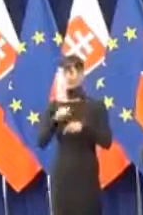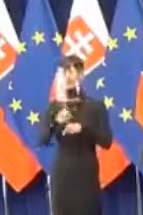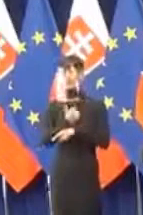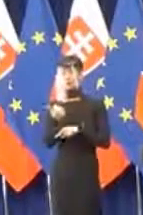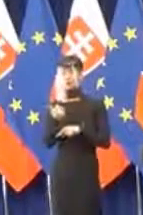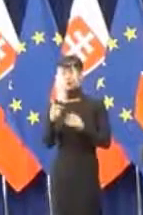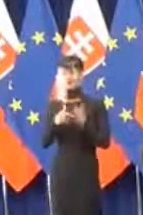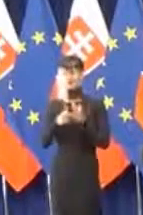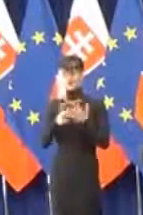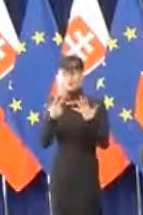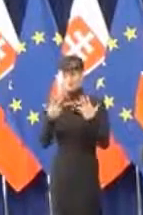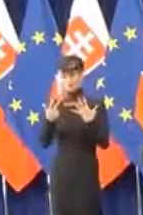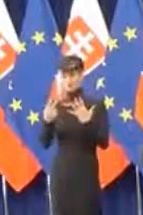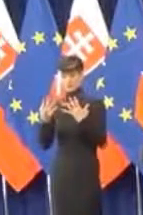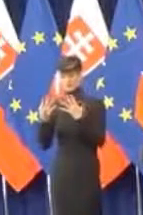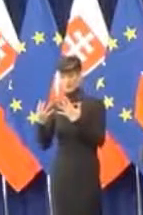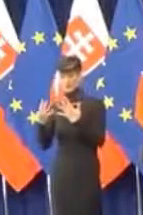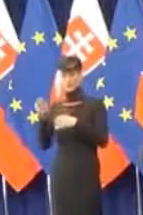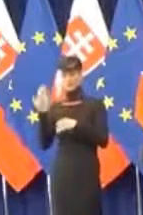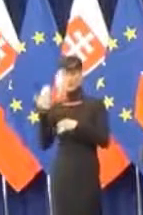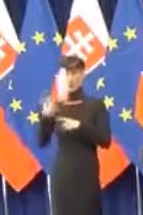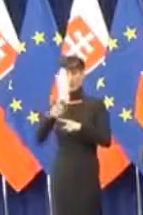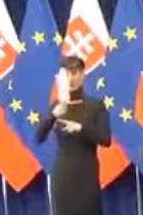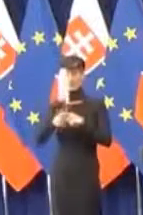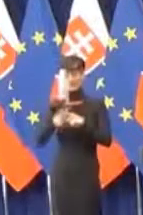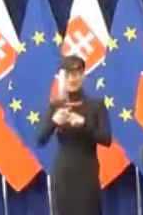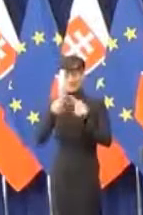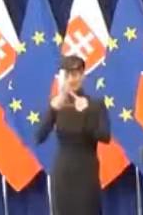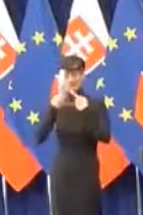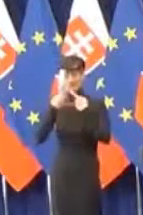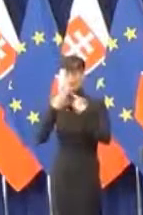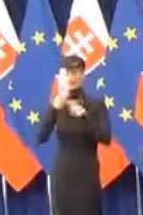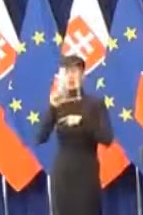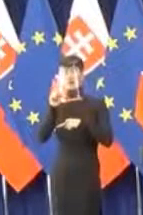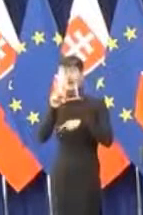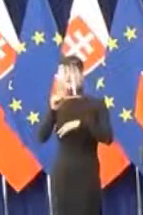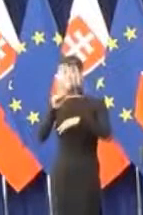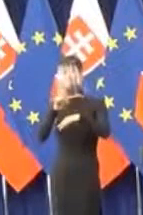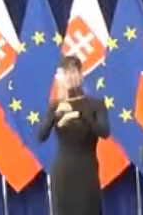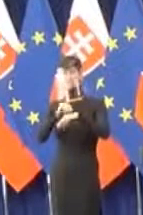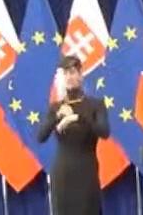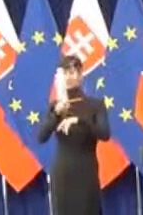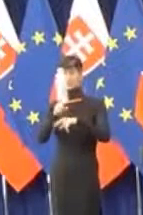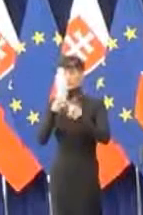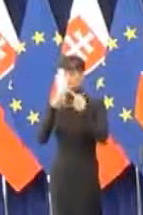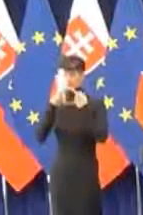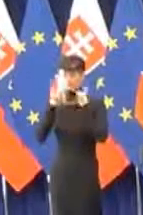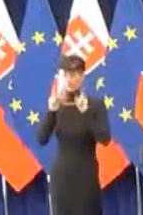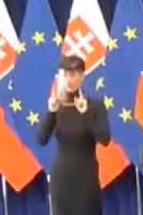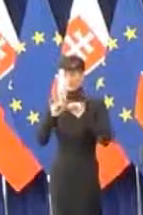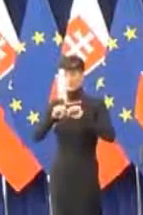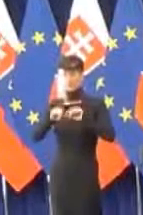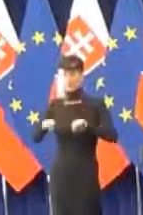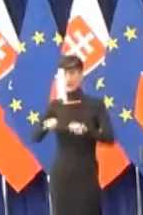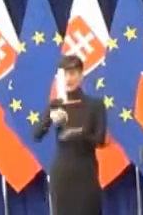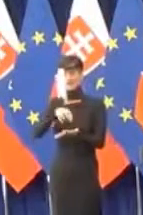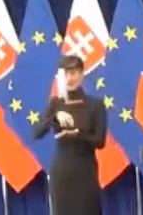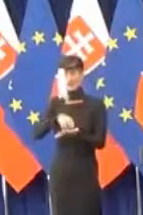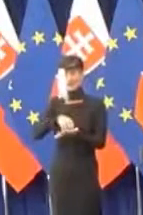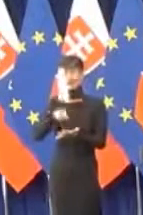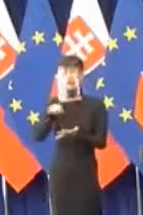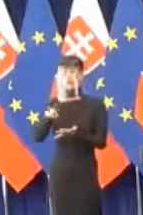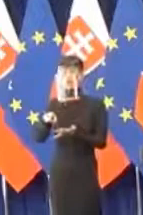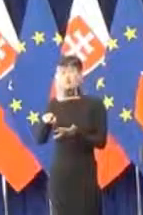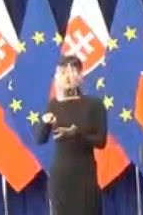roku 2009, slovenský bankový sektor bol ten, ktorý nepotreboval ani jediné euro, ako ktorý bol štátu. Bolo